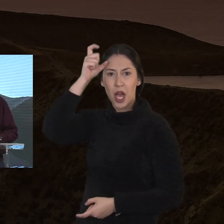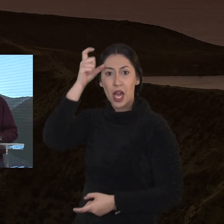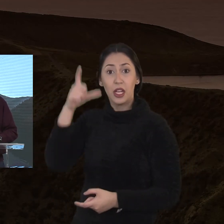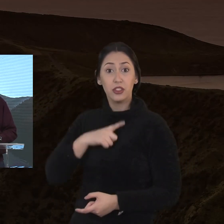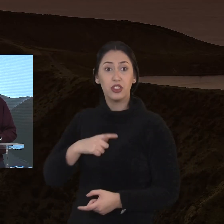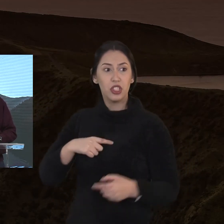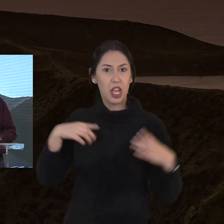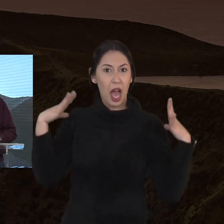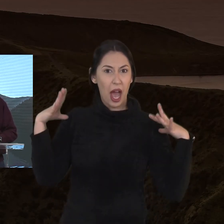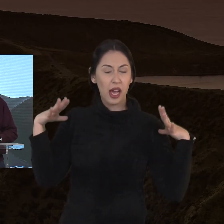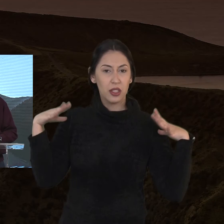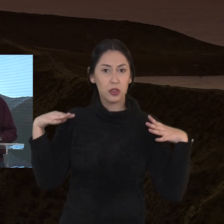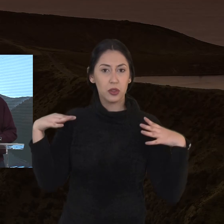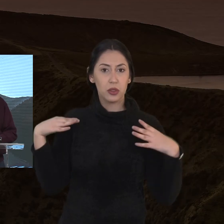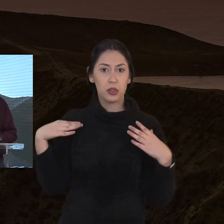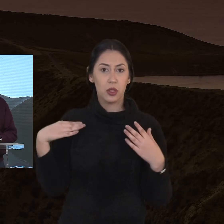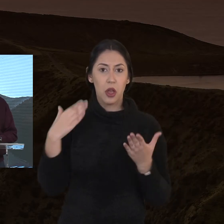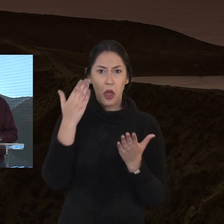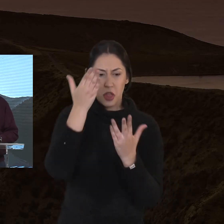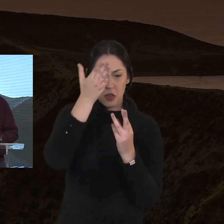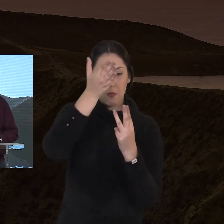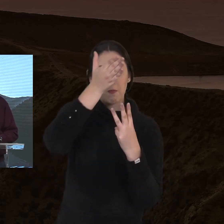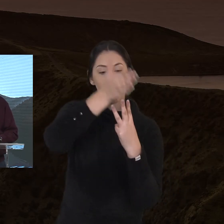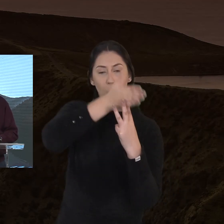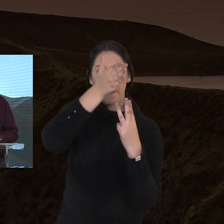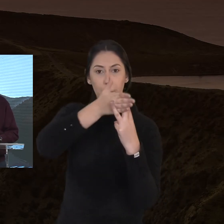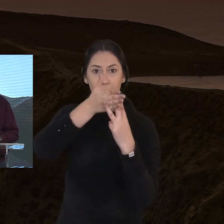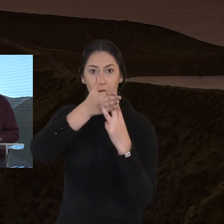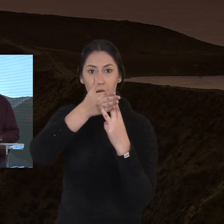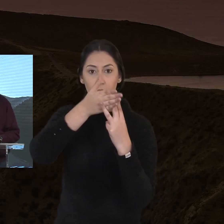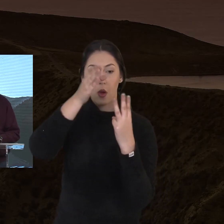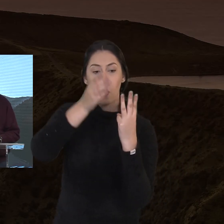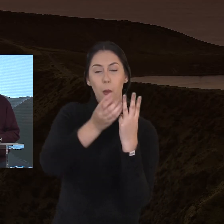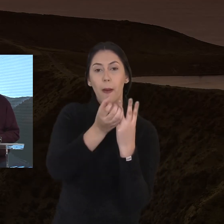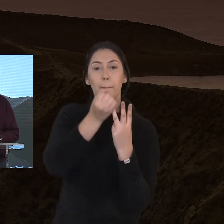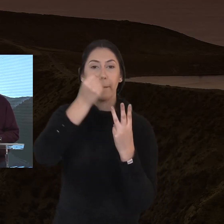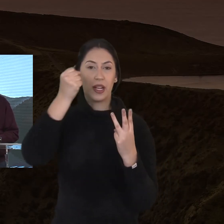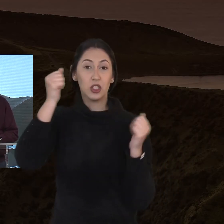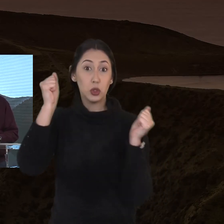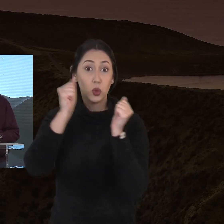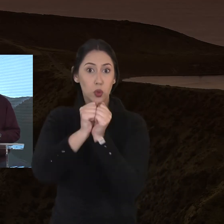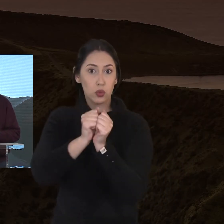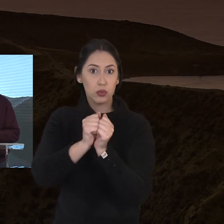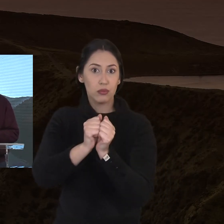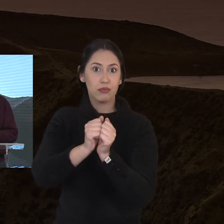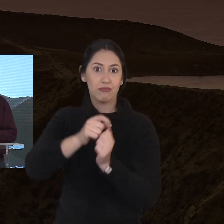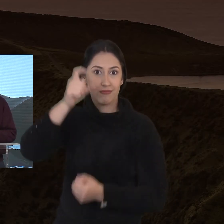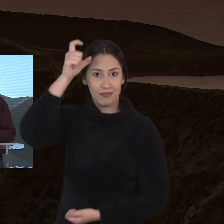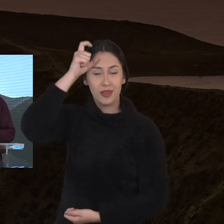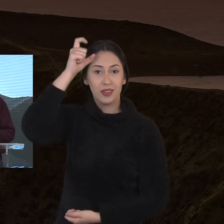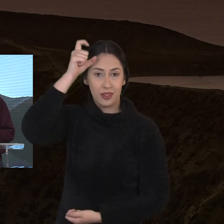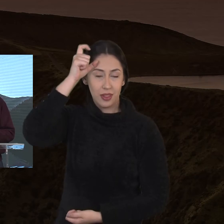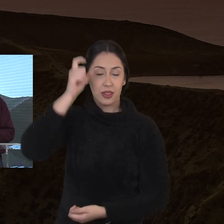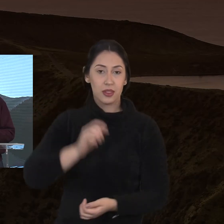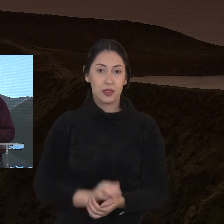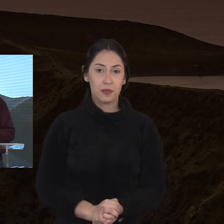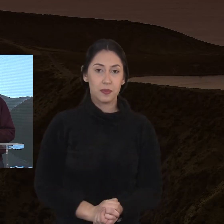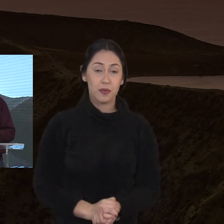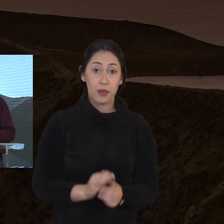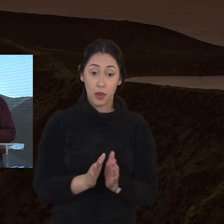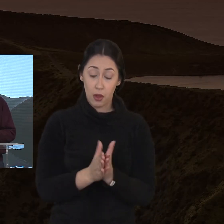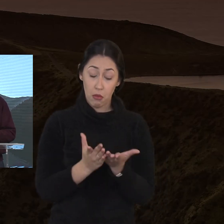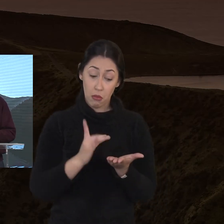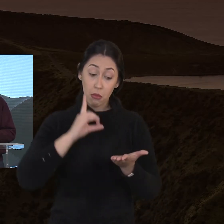corpo de anjos um terço desses anos se juntou a satanás e aqui fala então vamos ver que na bíblia